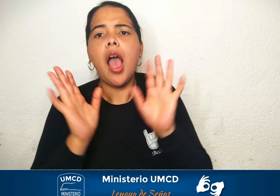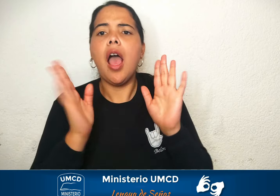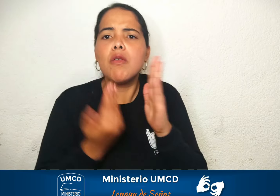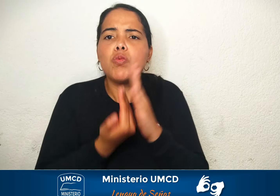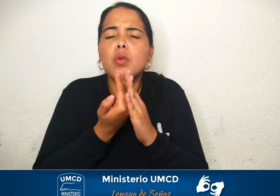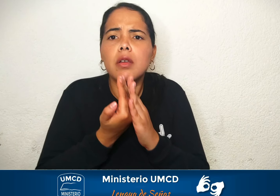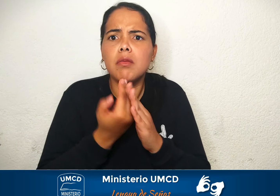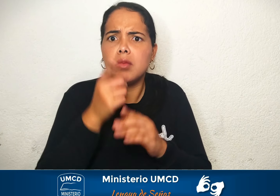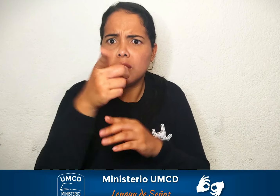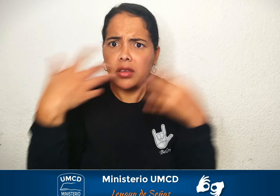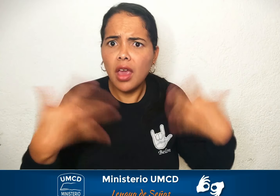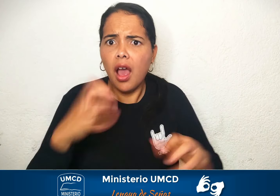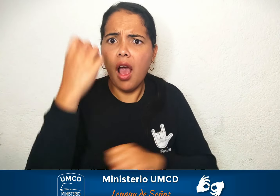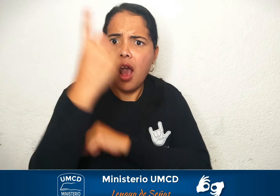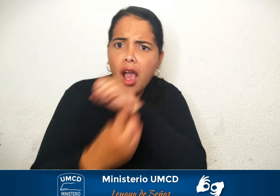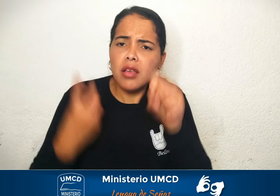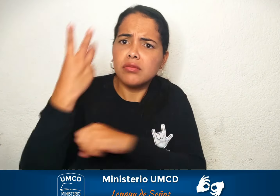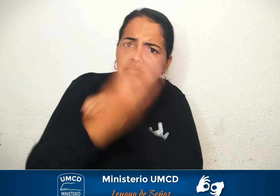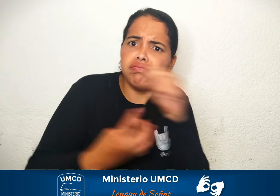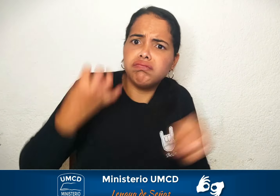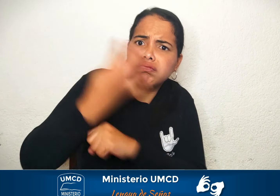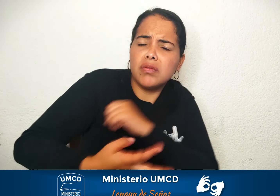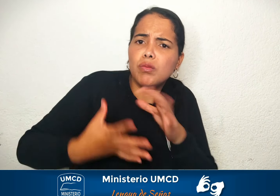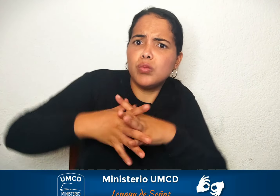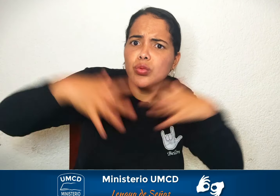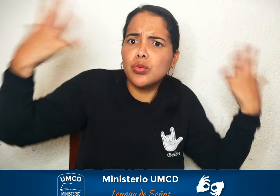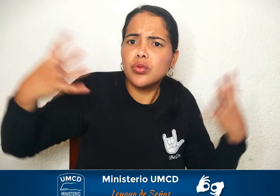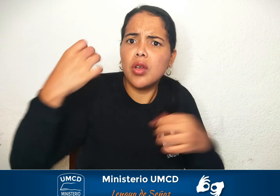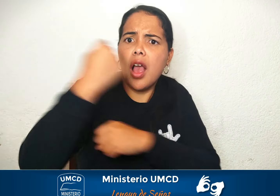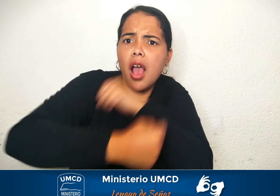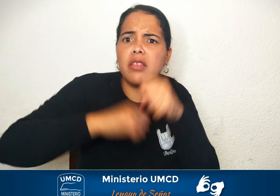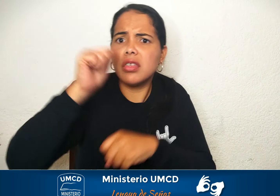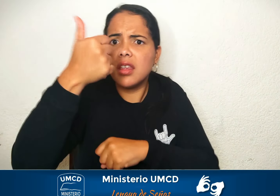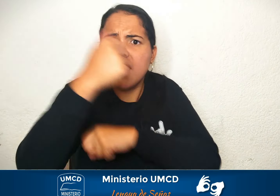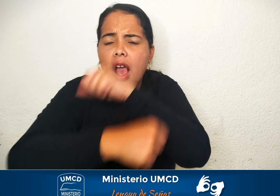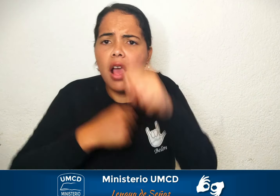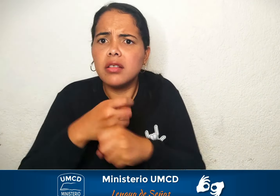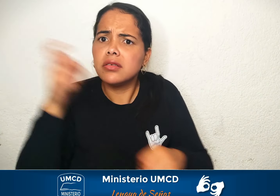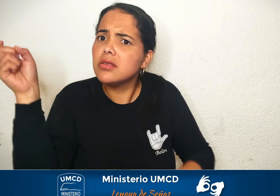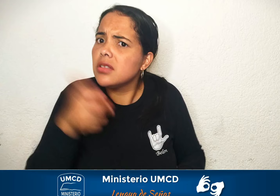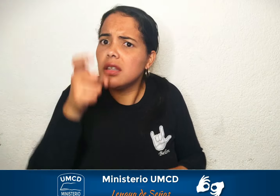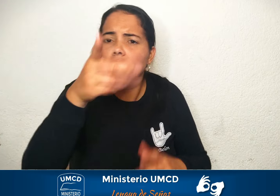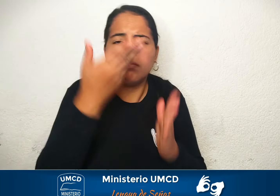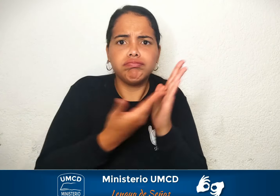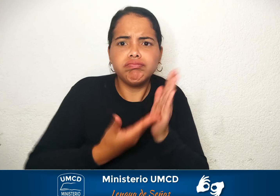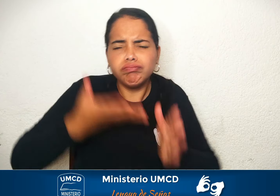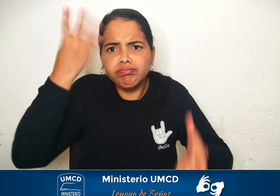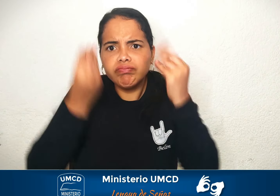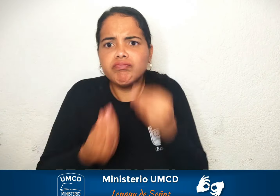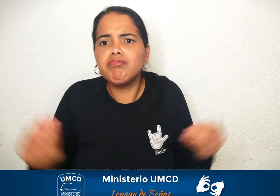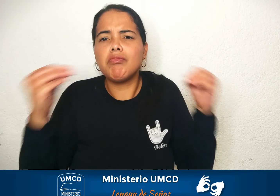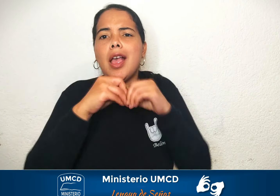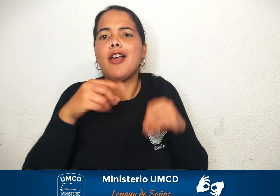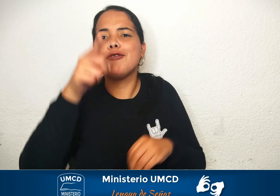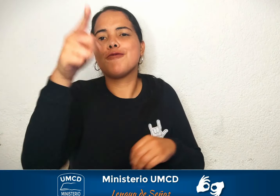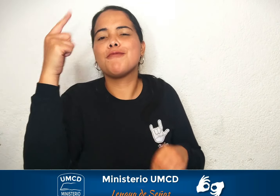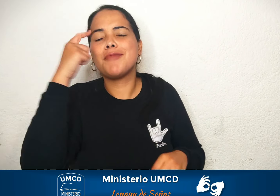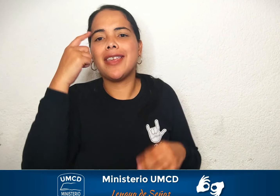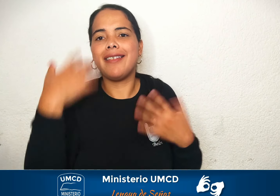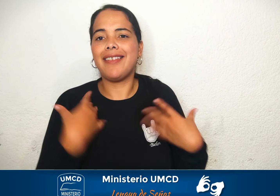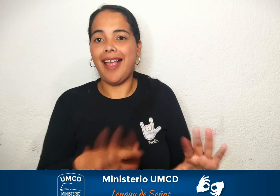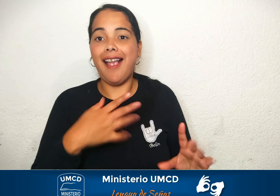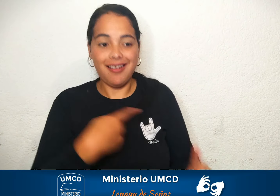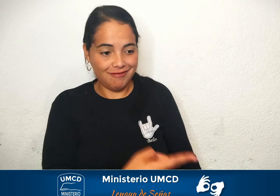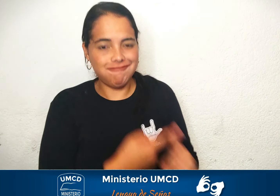como personas carnales. La idea de una persona carnal no es necesariamente una persona que no ha recibido a Cristo.